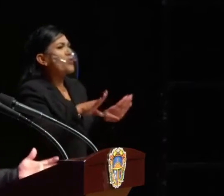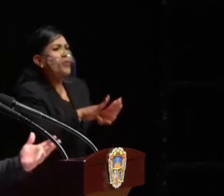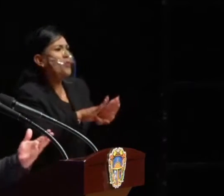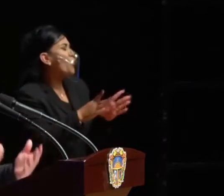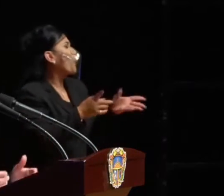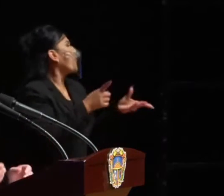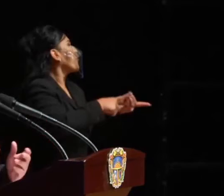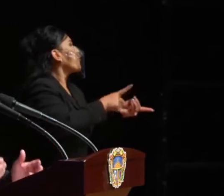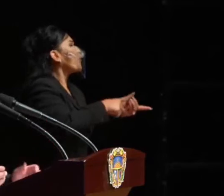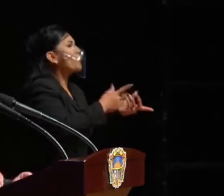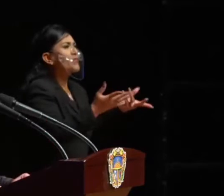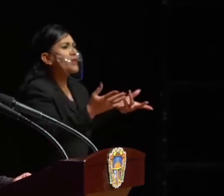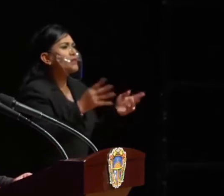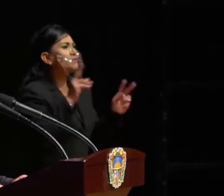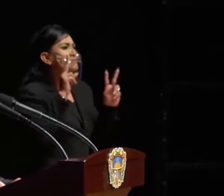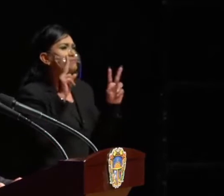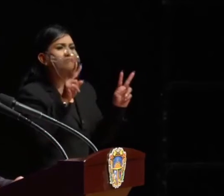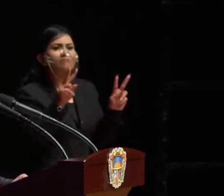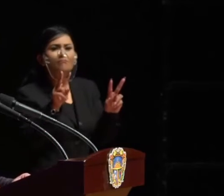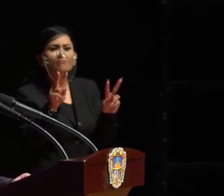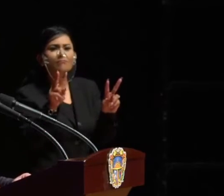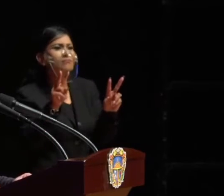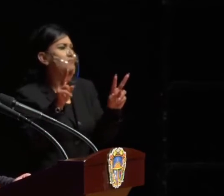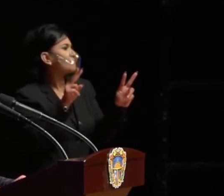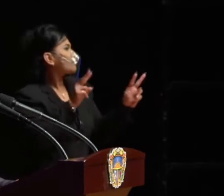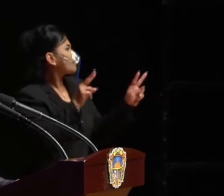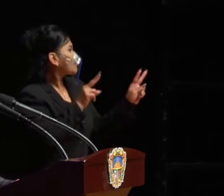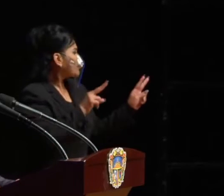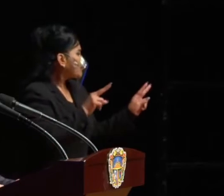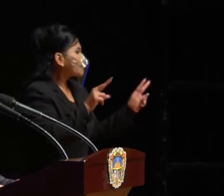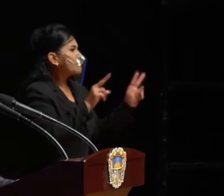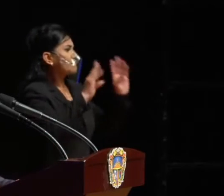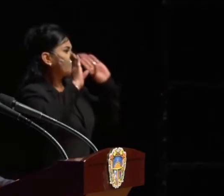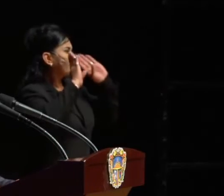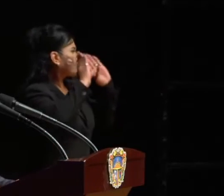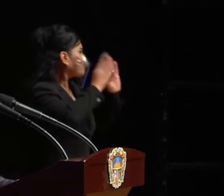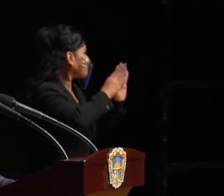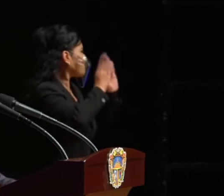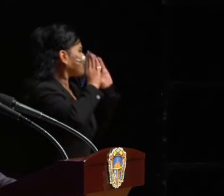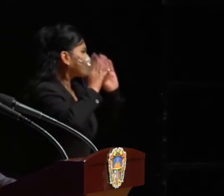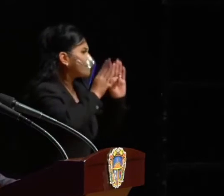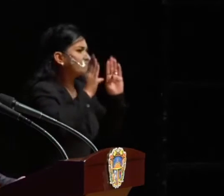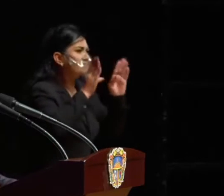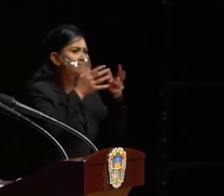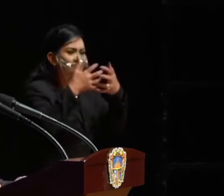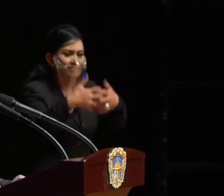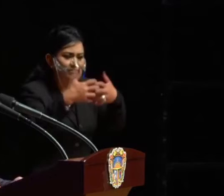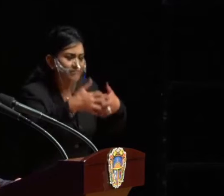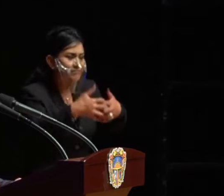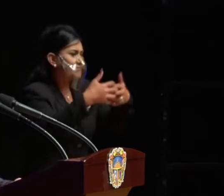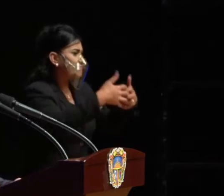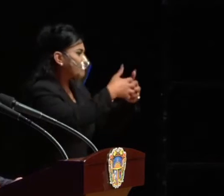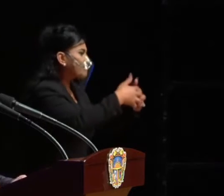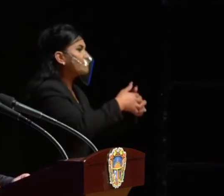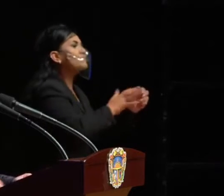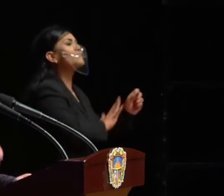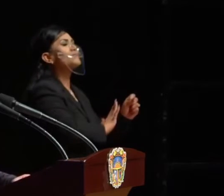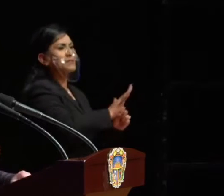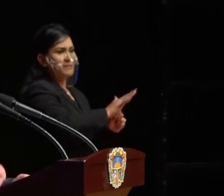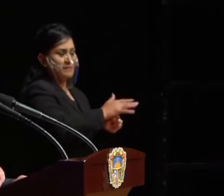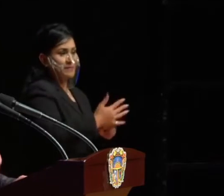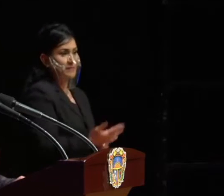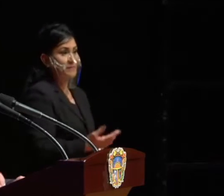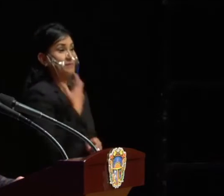¿hacia dónde debemos voltear la mirada? ¿Hacia qué industrias, qué sectores?